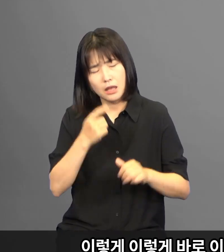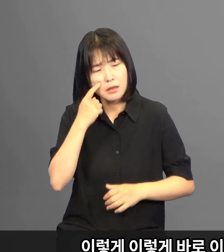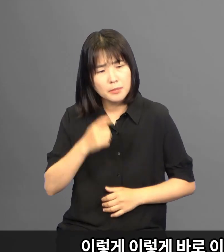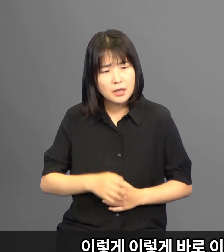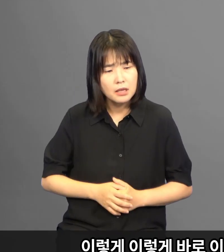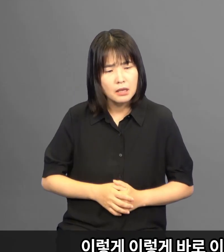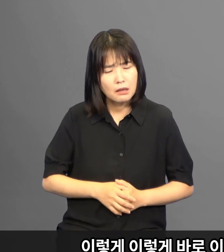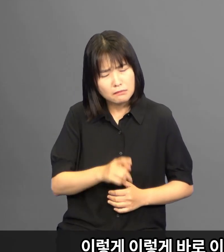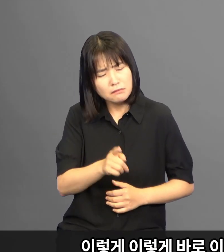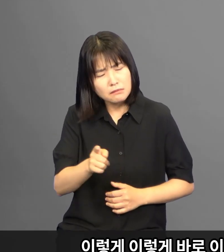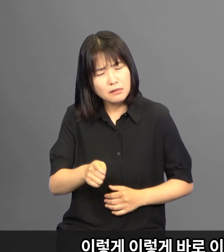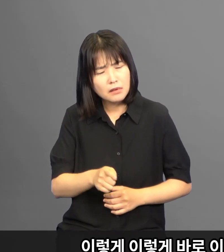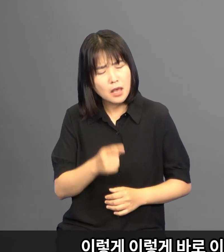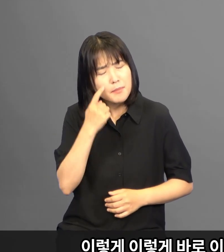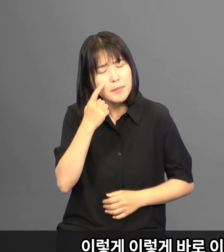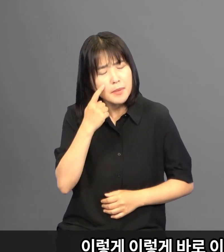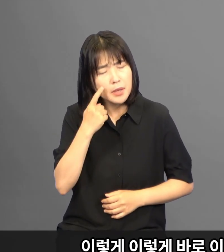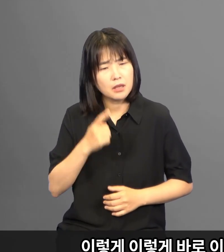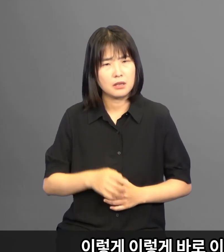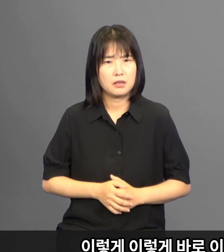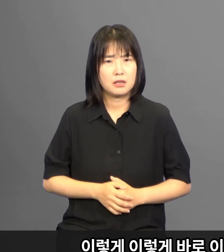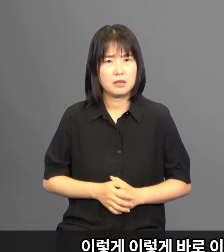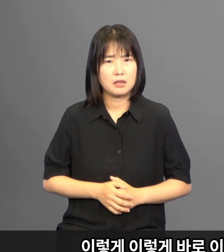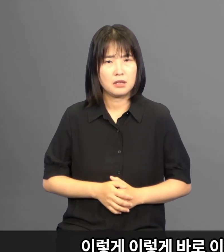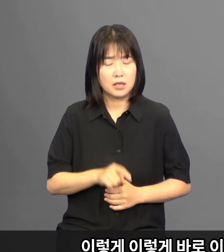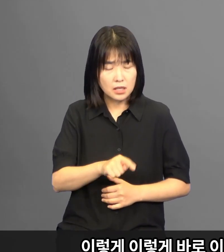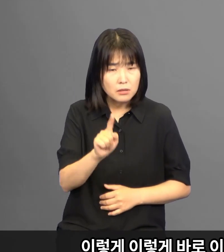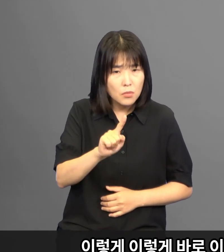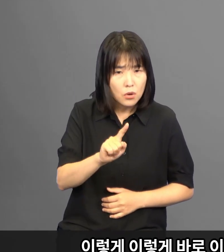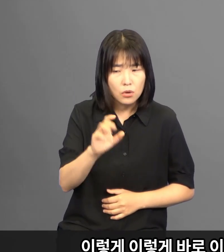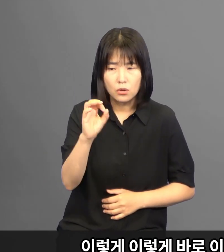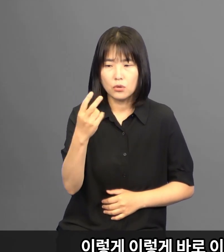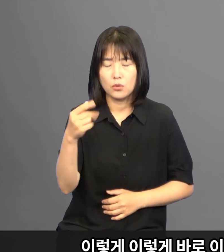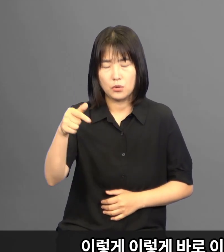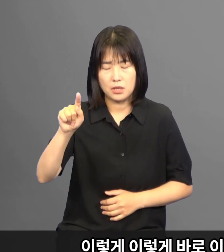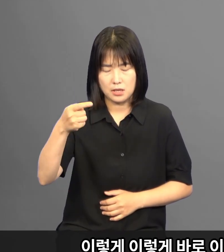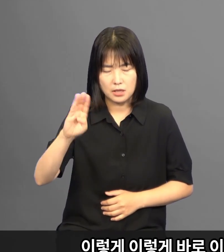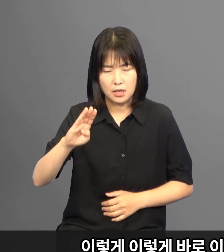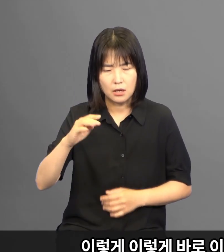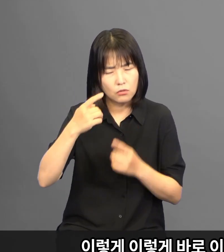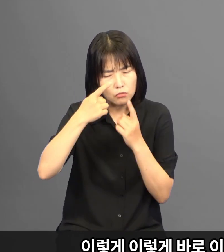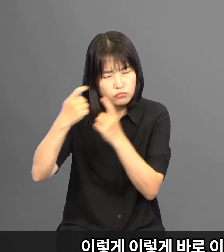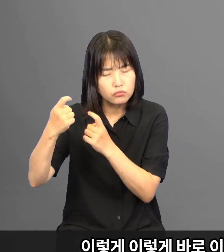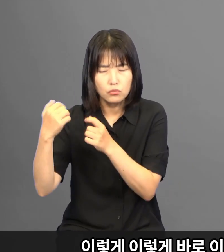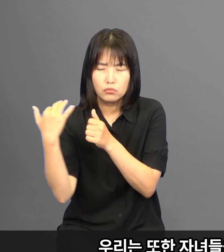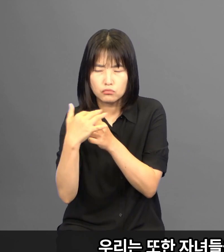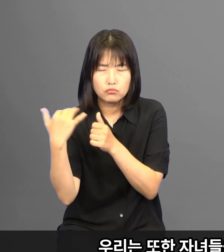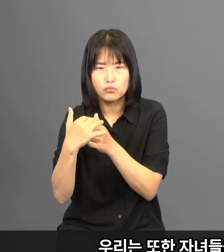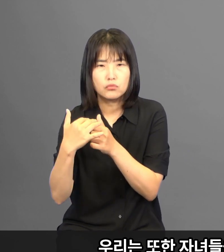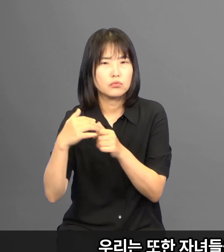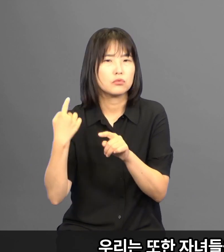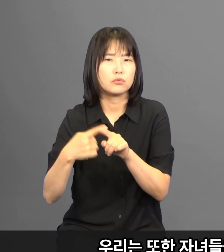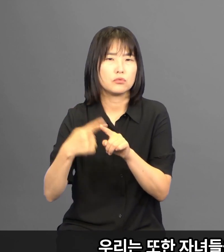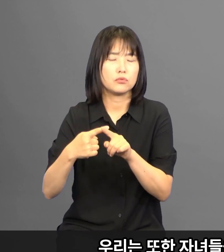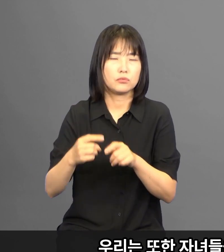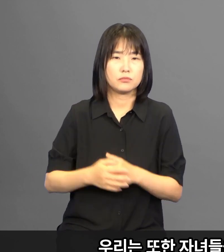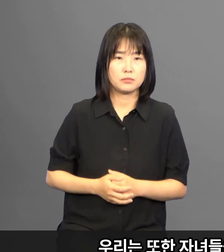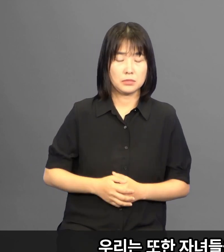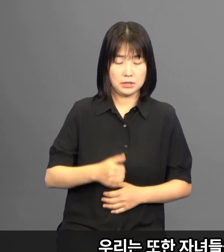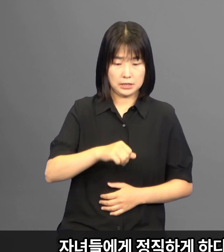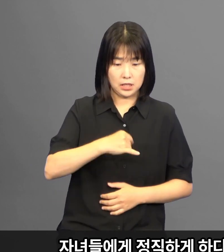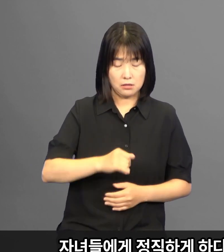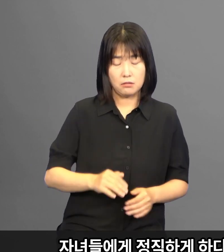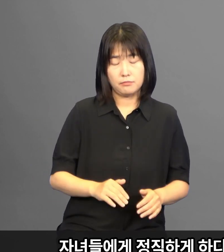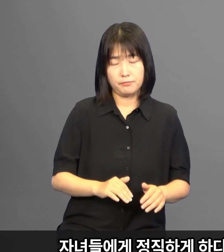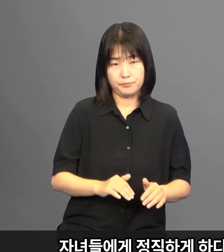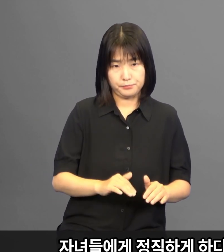해, 이렇게 해. 바로 이것이 요나답의 유혹인 것이죠. 우리는 또한 자녀들을 기를 때 어떻게